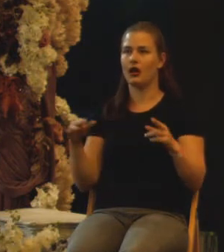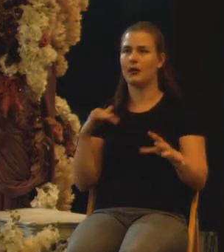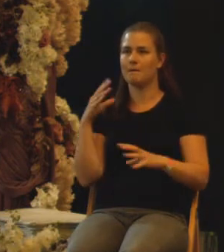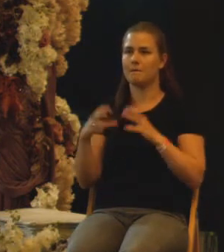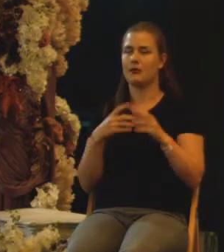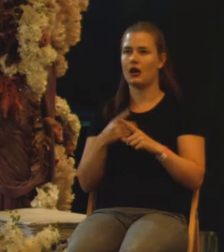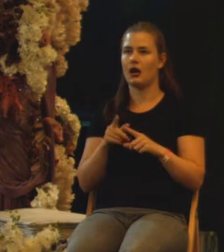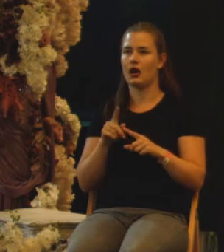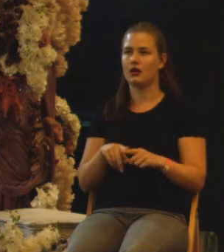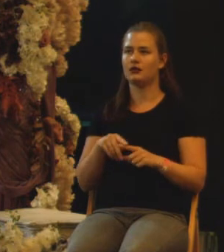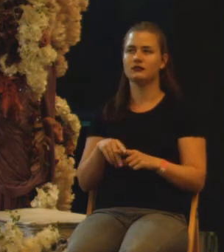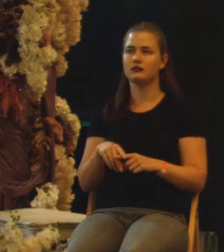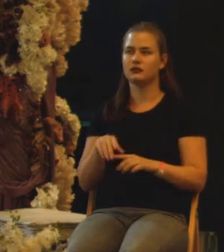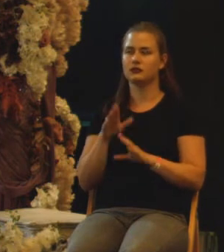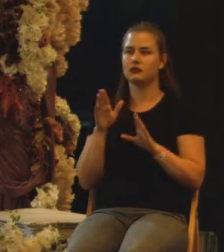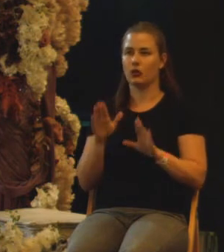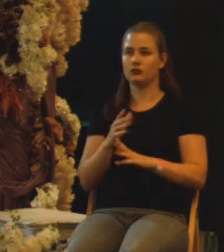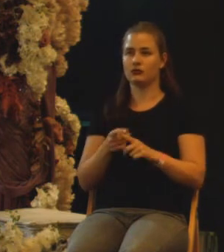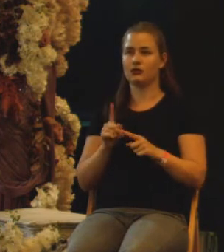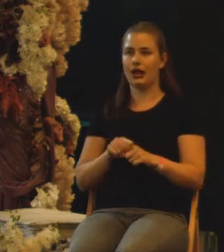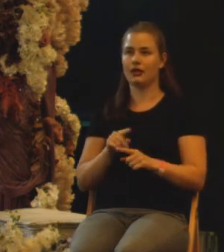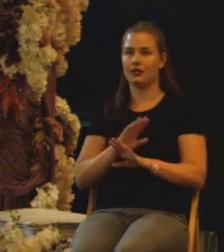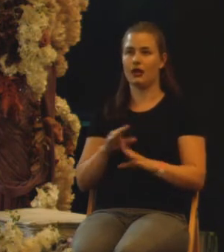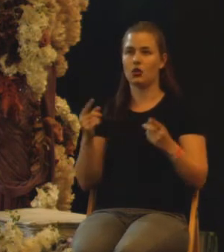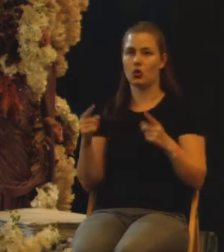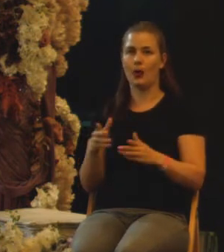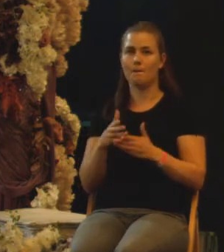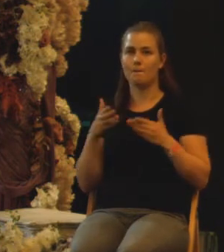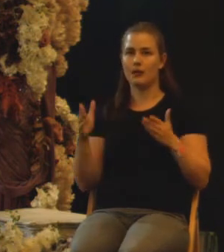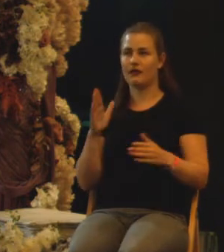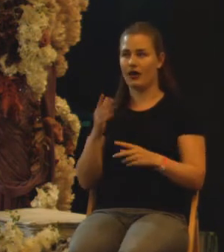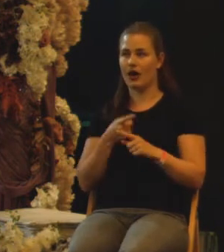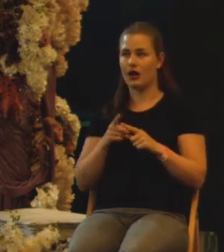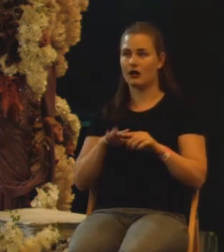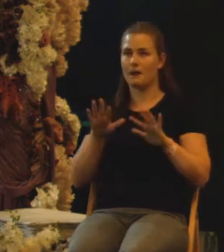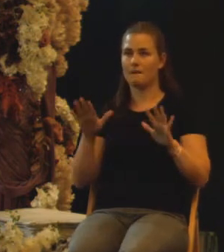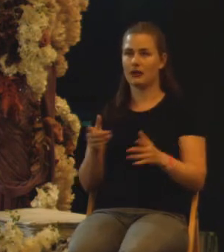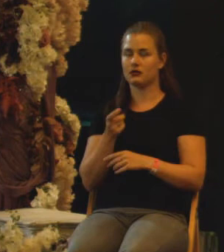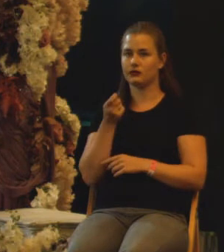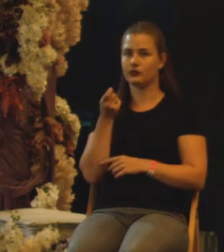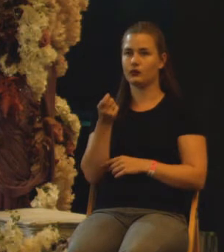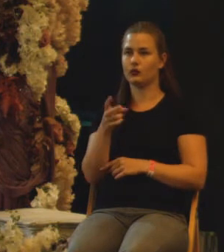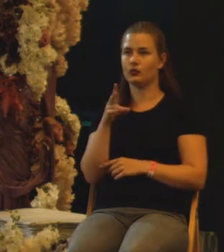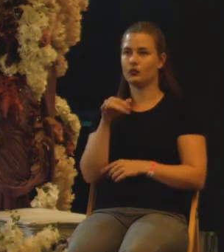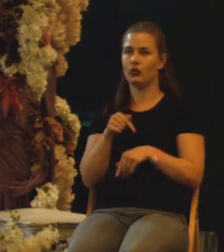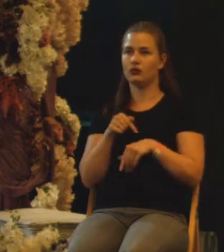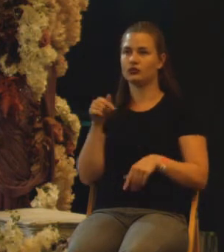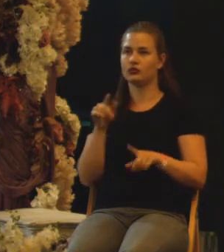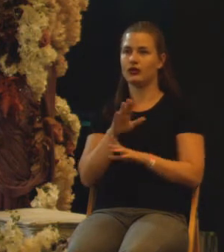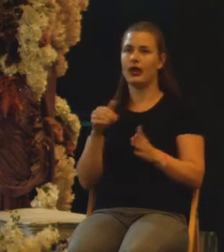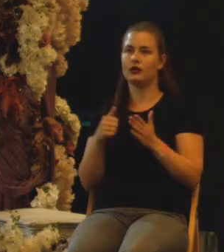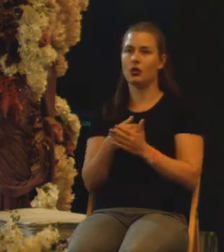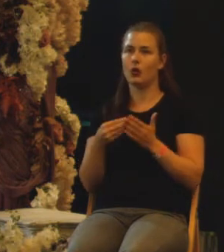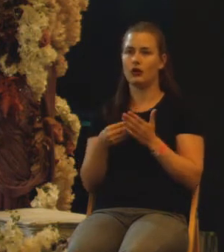именно этого бренда, не другого. Мы как бы в этот момент, мы немножко, ну, мне кажется, недооцениваем, что